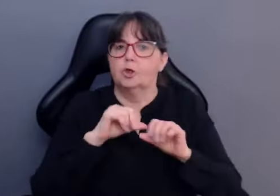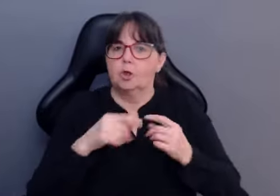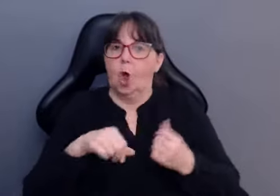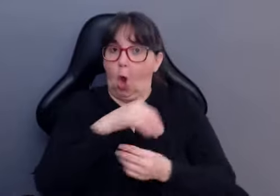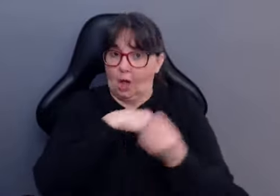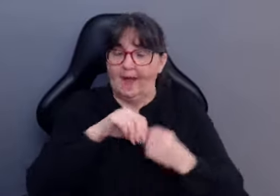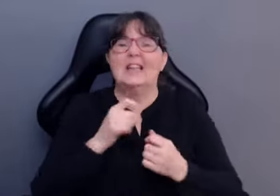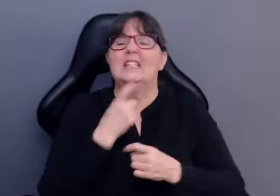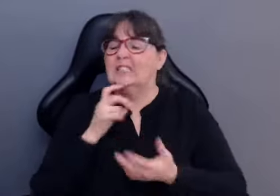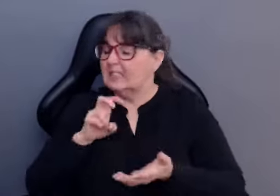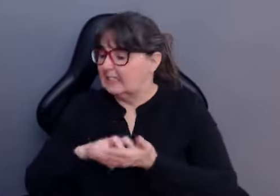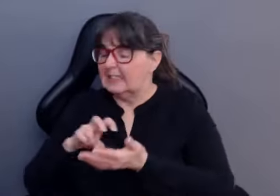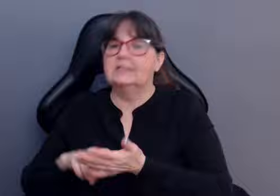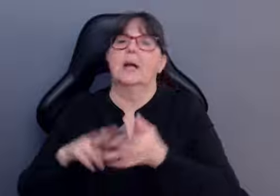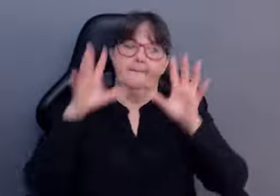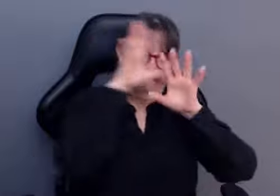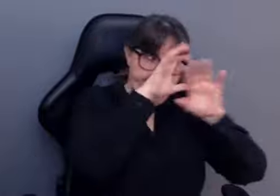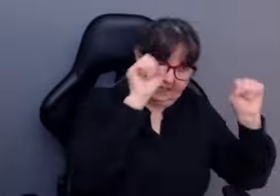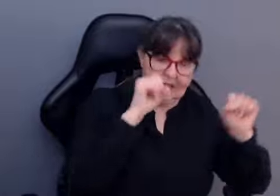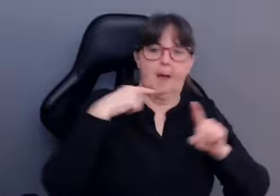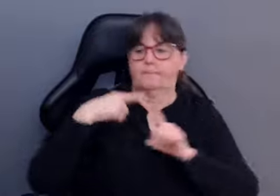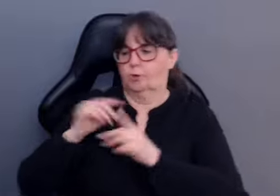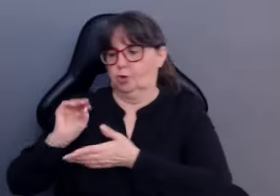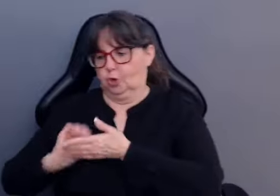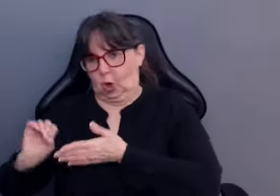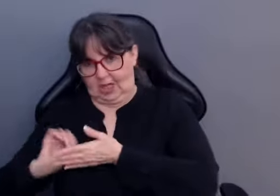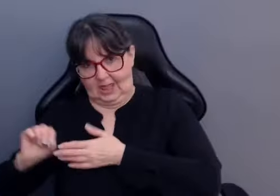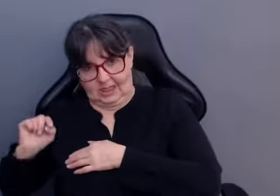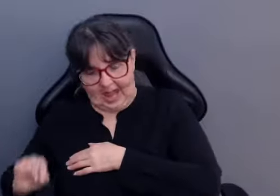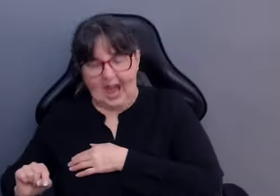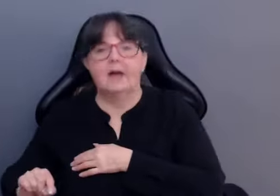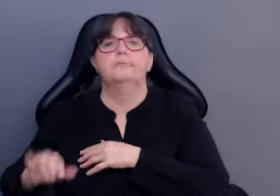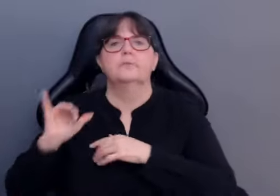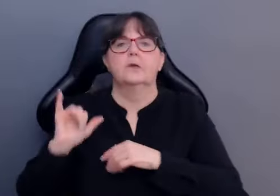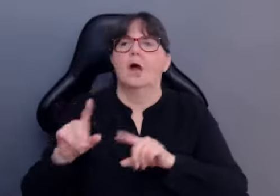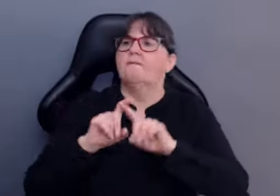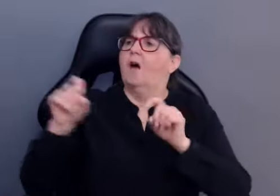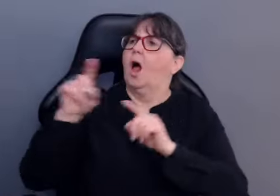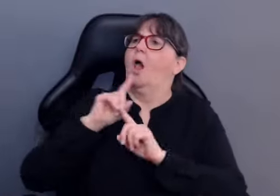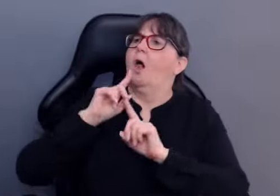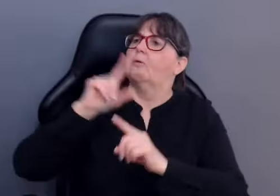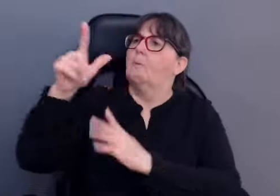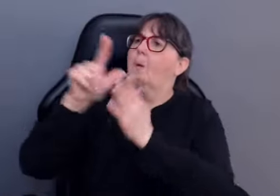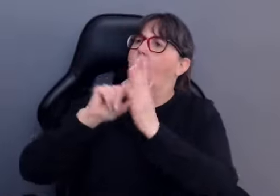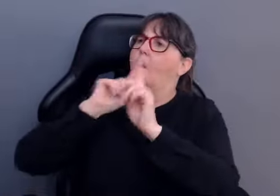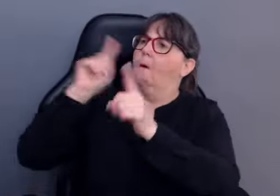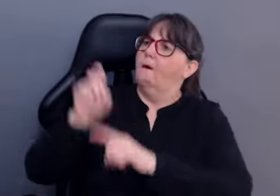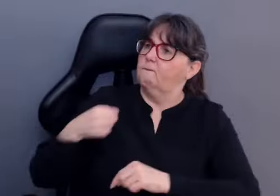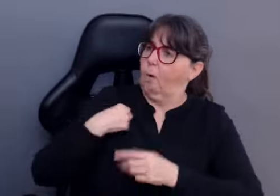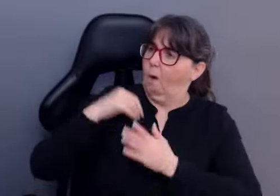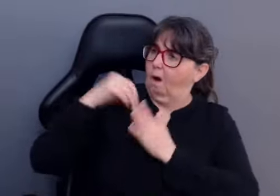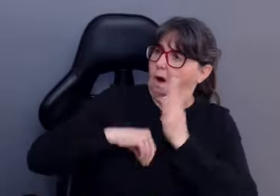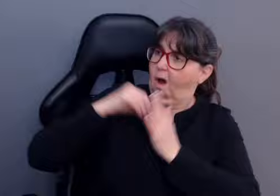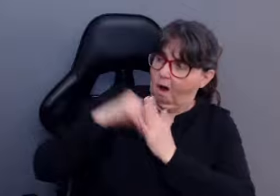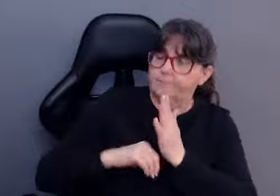président, rédige les rapports requis par diverses lois et la correspondance de